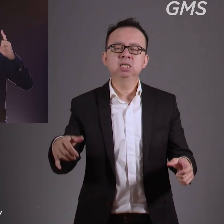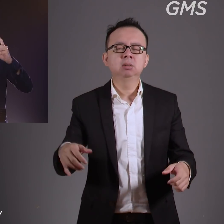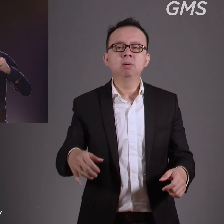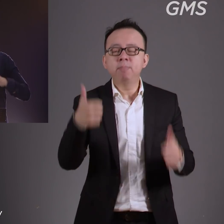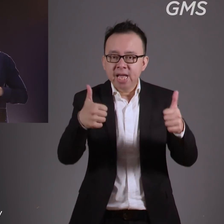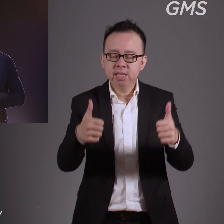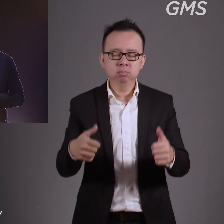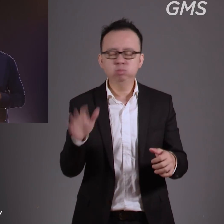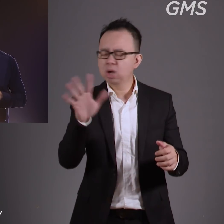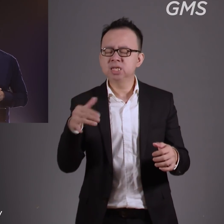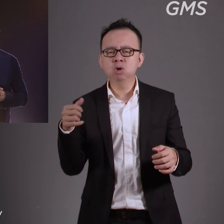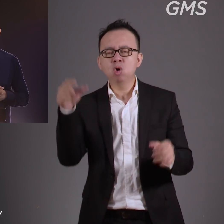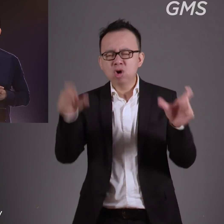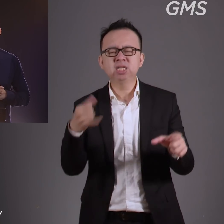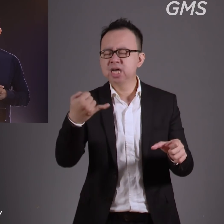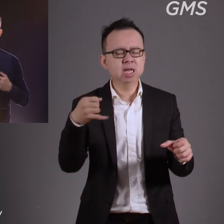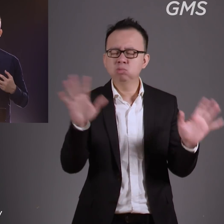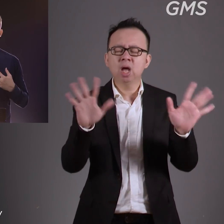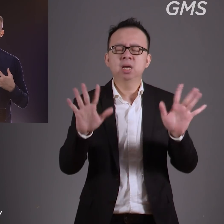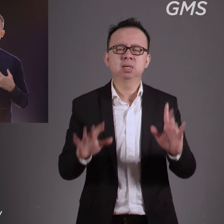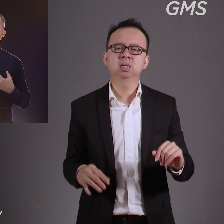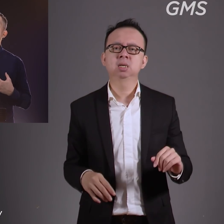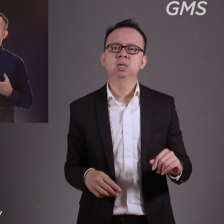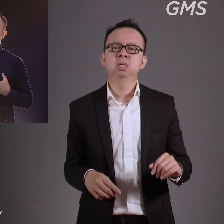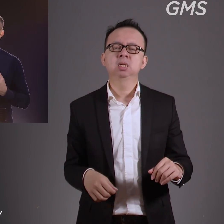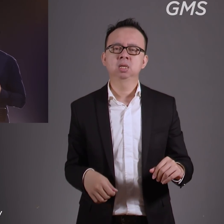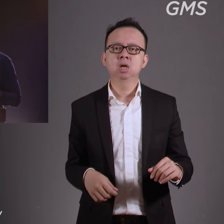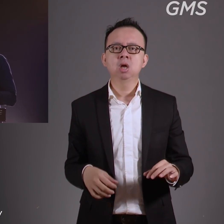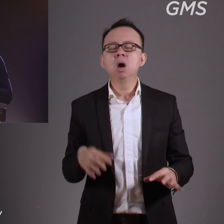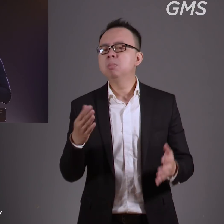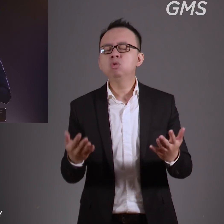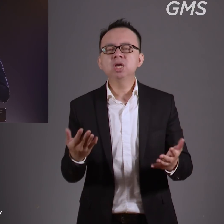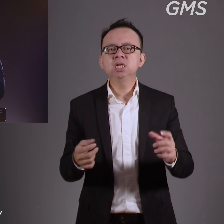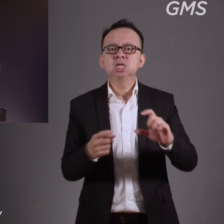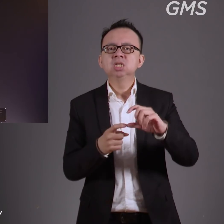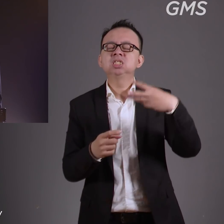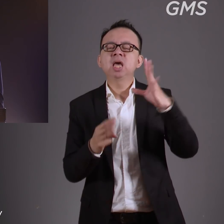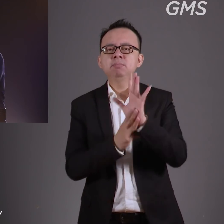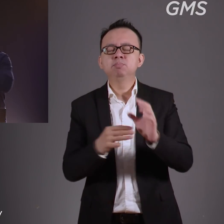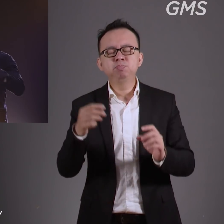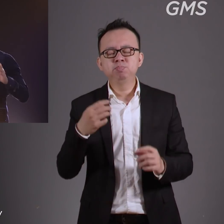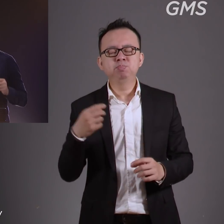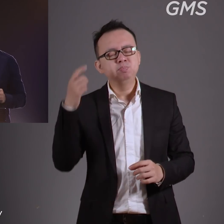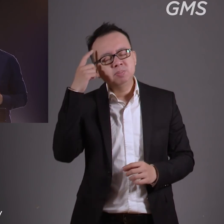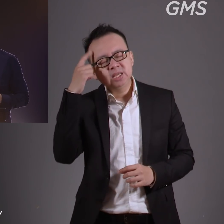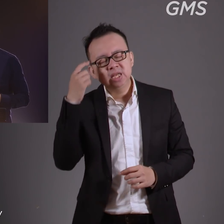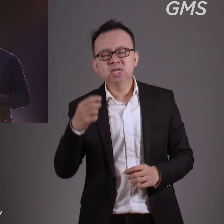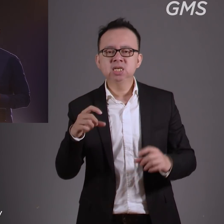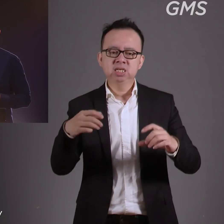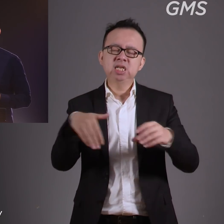atau memusnahkan bumi dengan air bah. Tapi Sem pasti berkata dalam hatinya, meskipun Tuhan tidak akan binasakan dengan cara yang